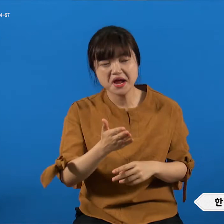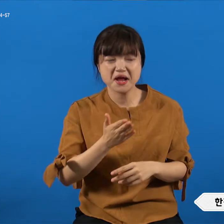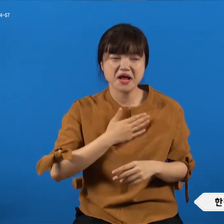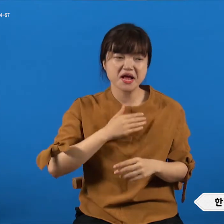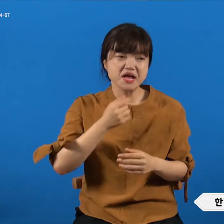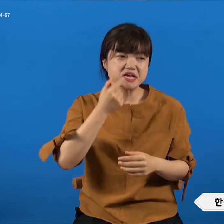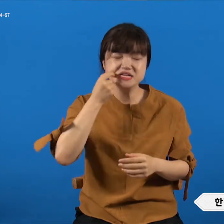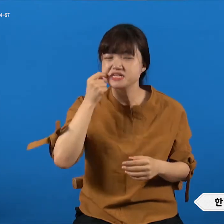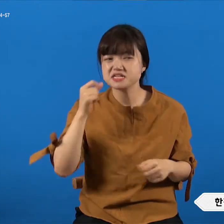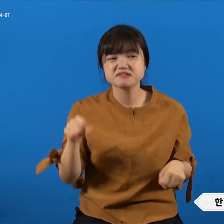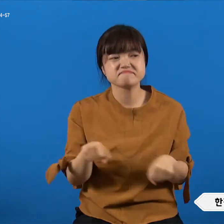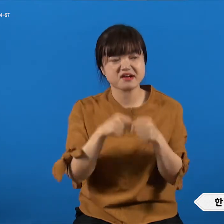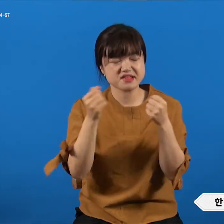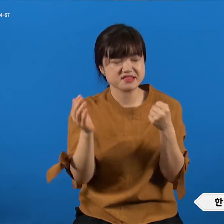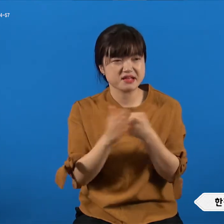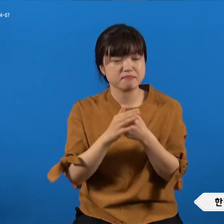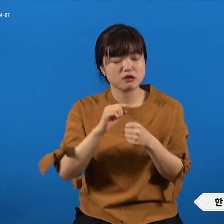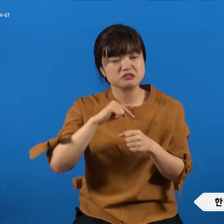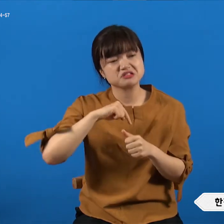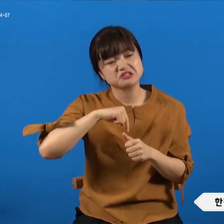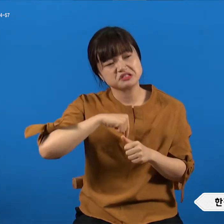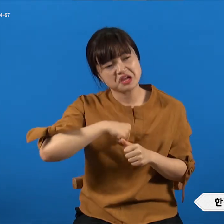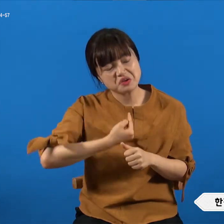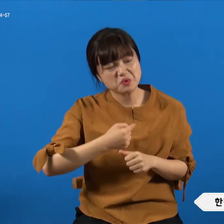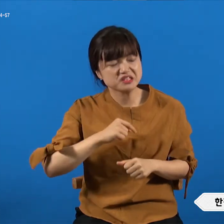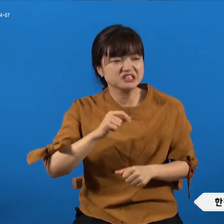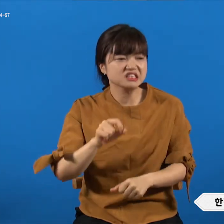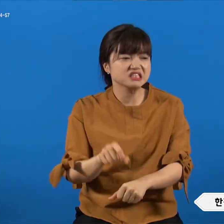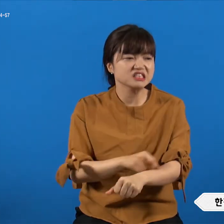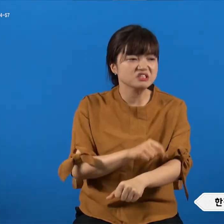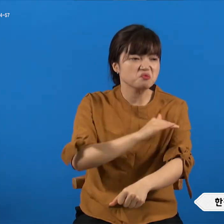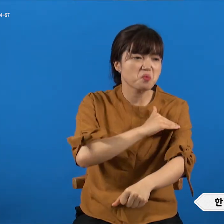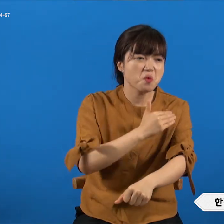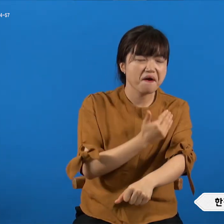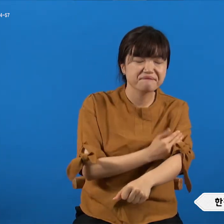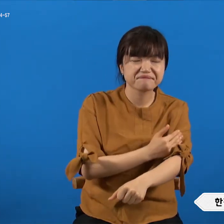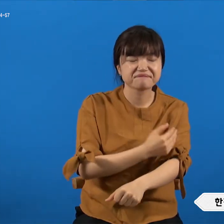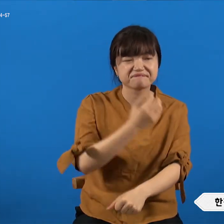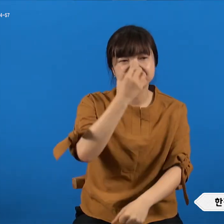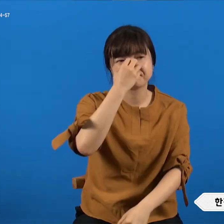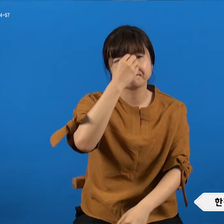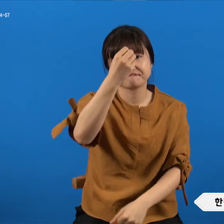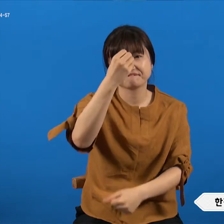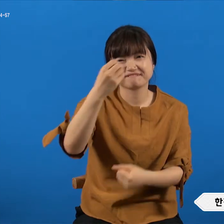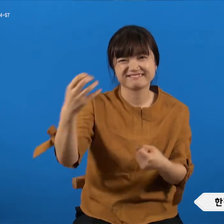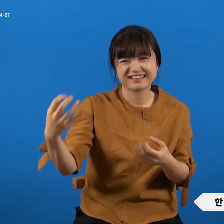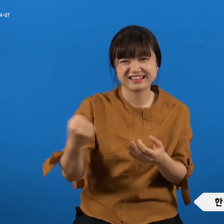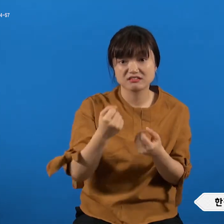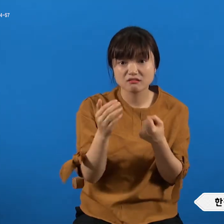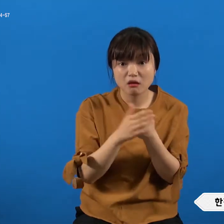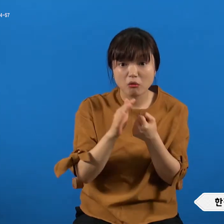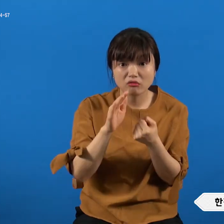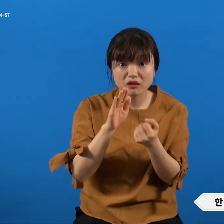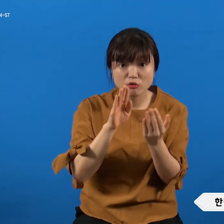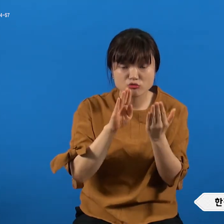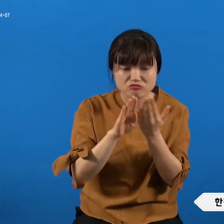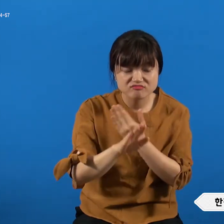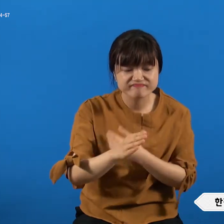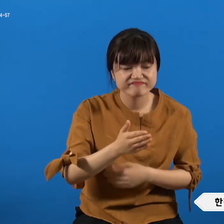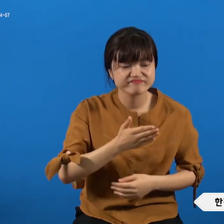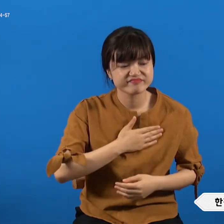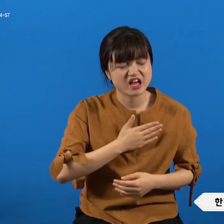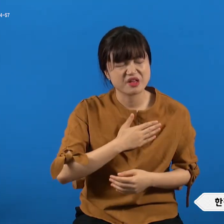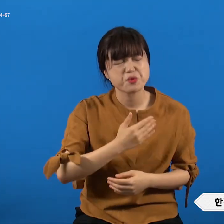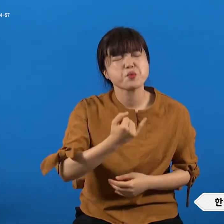하지요. 하니까 자기도 모르게 특권의식에 사로잡힌 것입니다. 그래서 나는